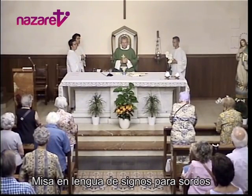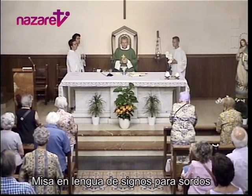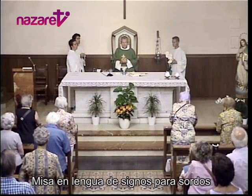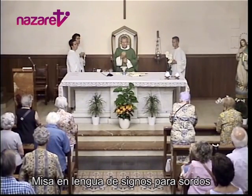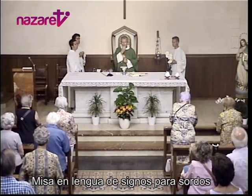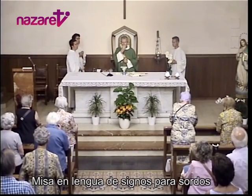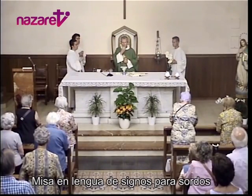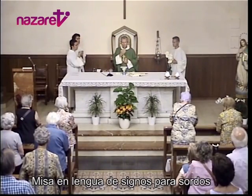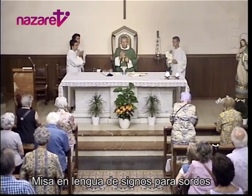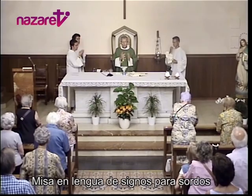cielo,